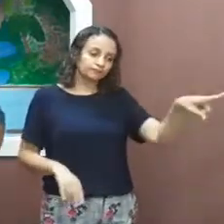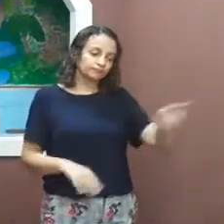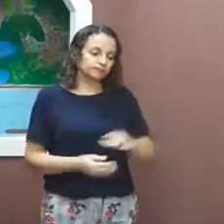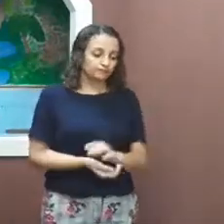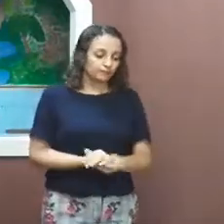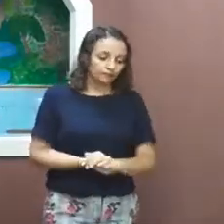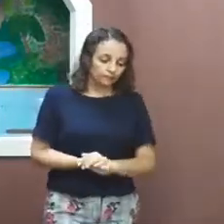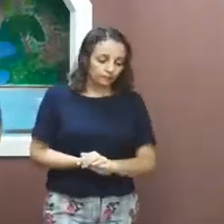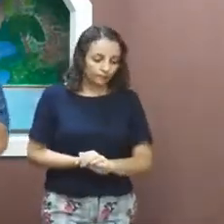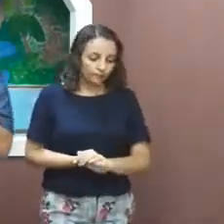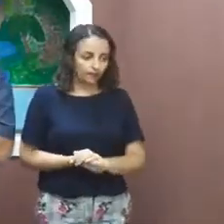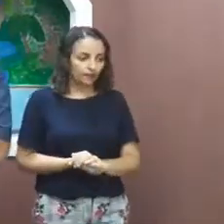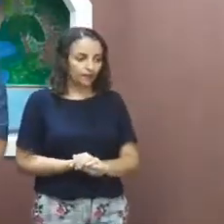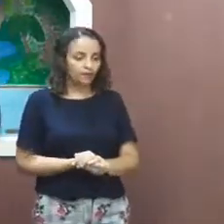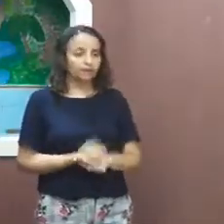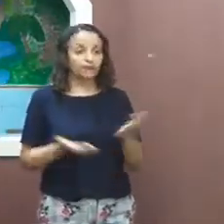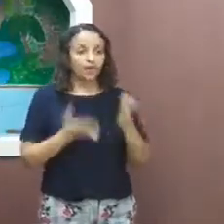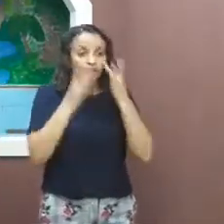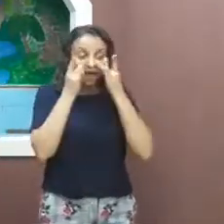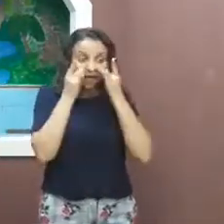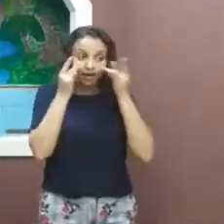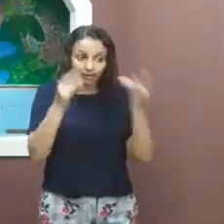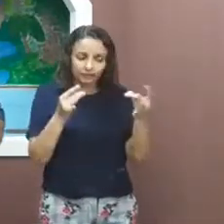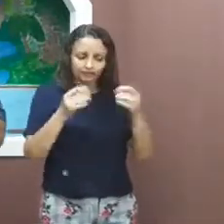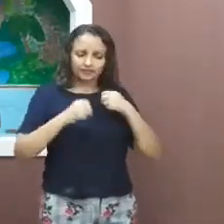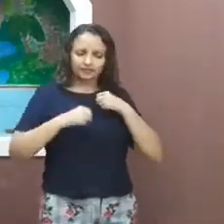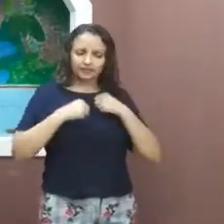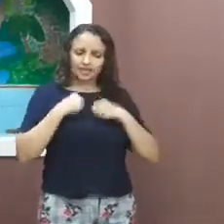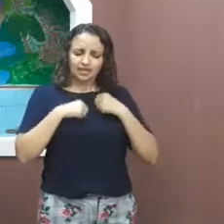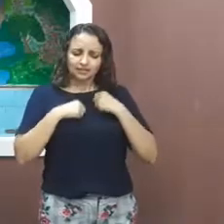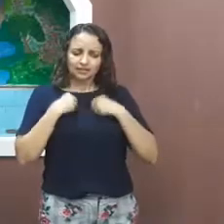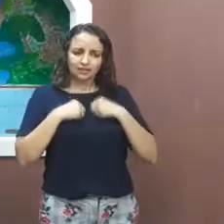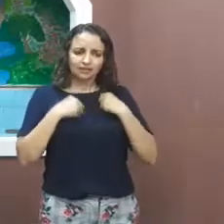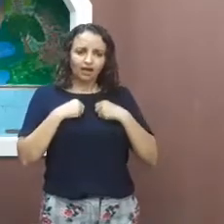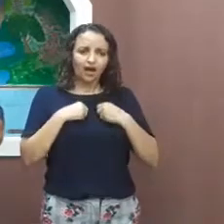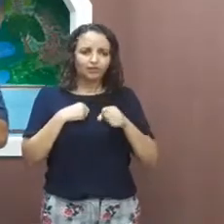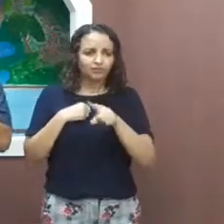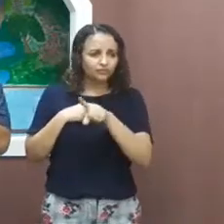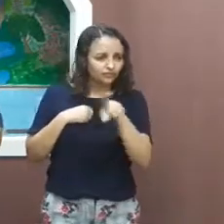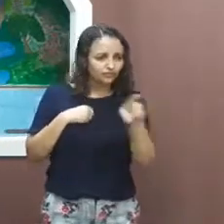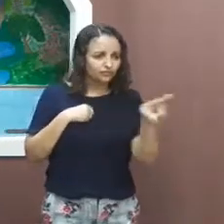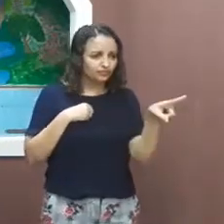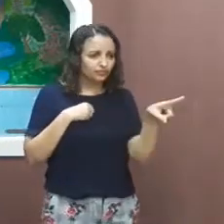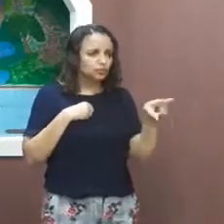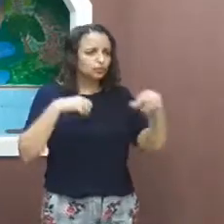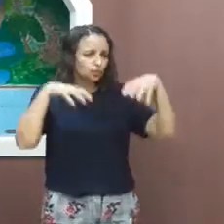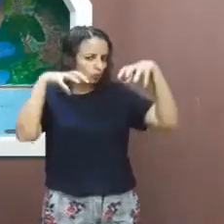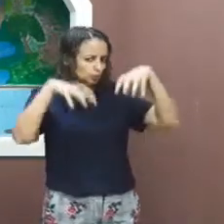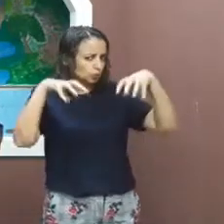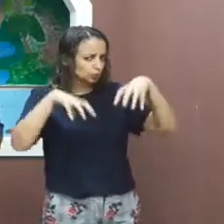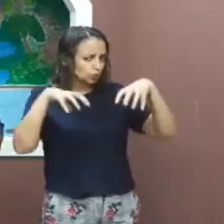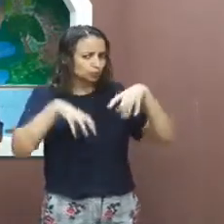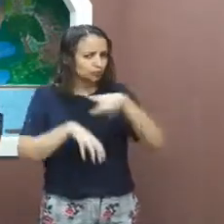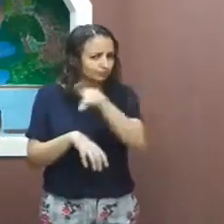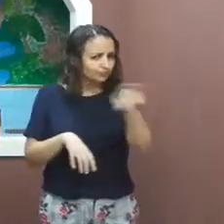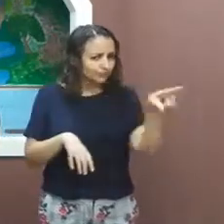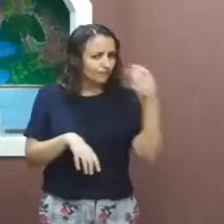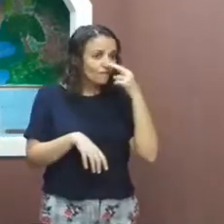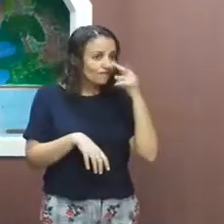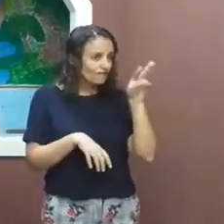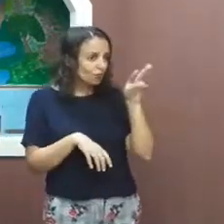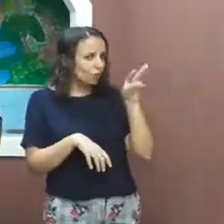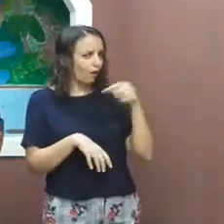algumas coisas sobre a ansiedade. Fez tempo de chuva para vocês? Sim ou não? Sim. É que eu não